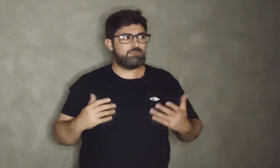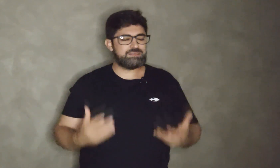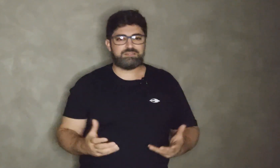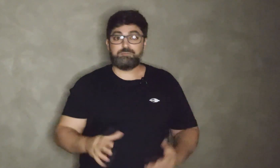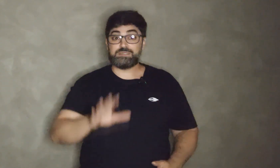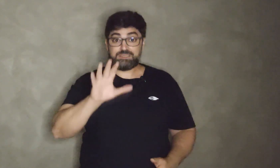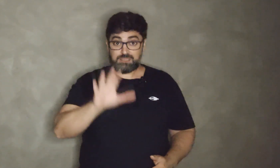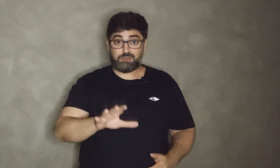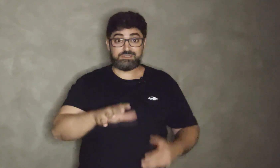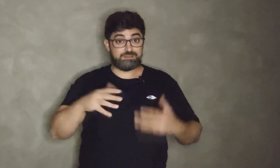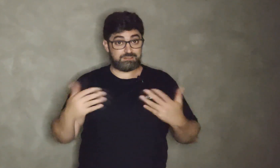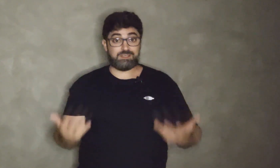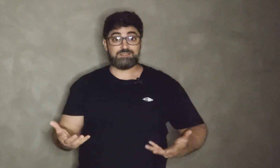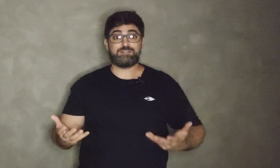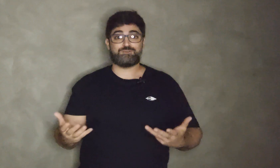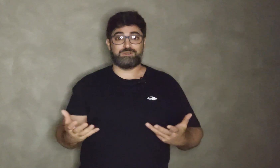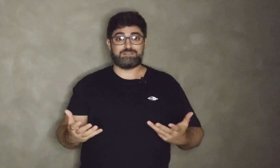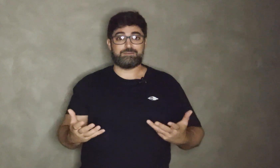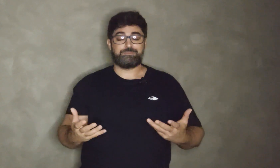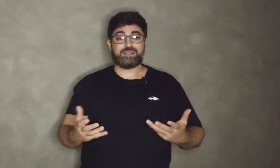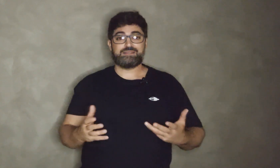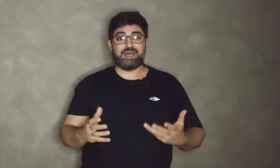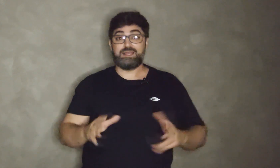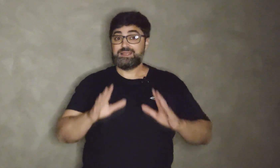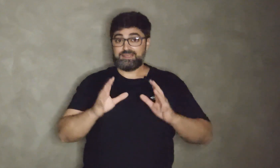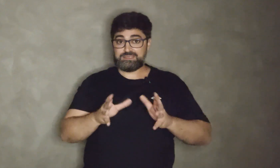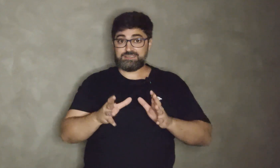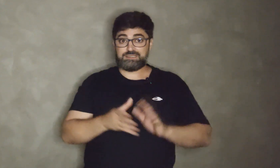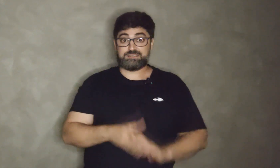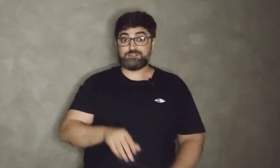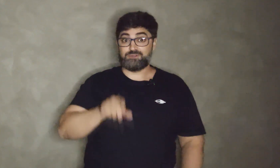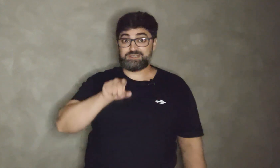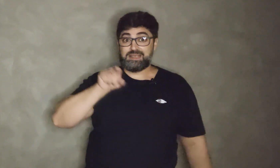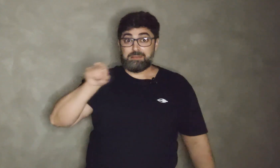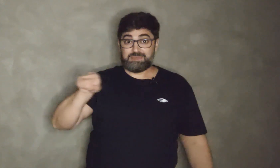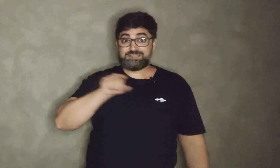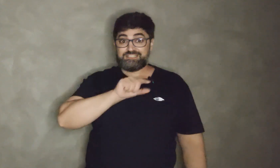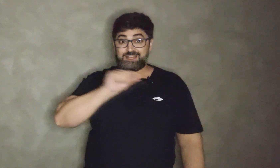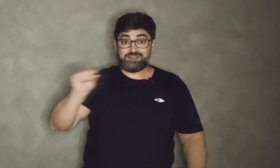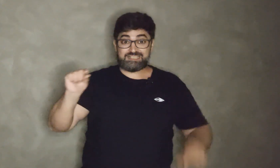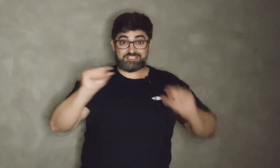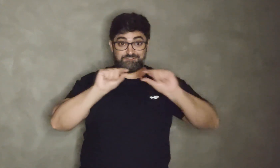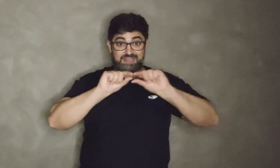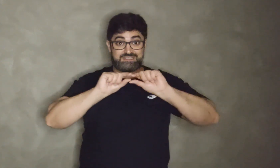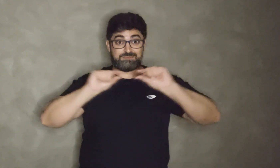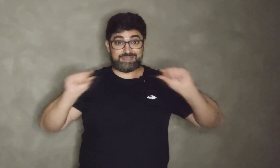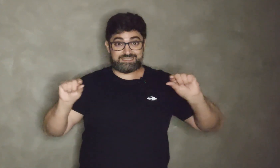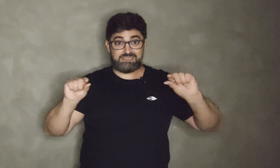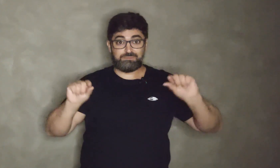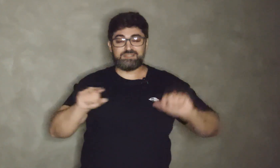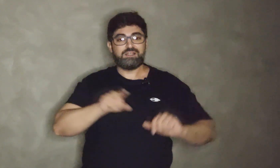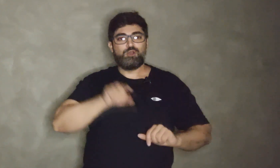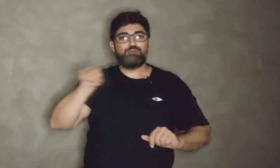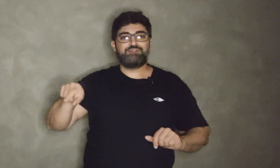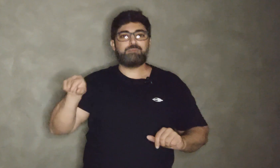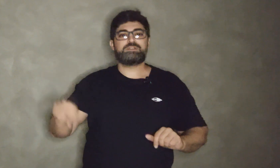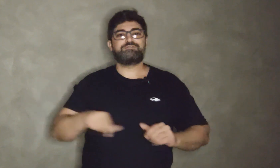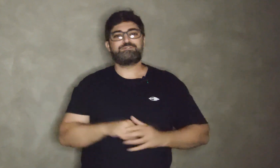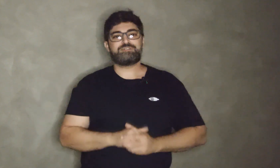mas é sempre assim? Não, existem exceções, tá? Existem exceções. Mas nessas frases mais simples, o verbo está vindo